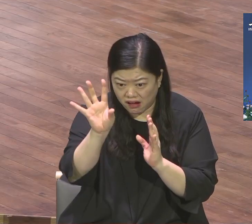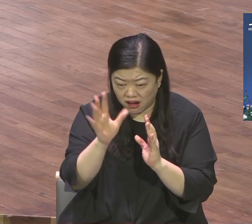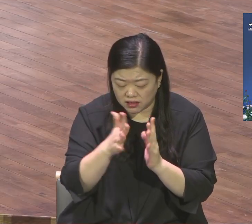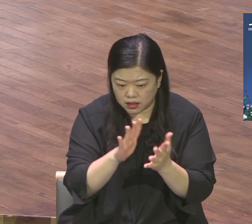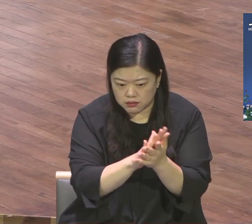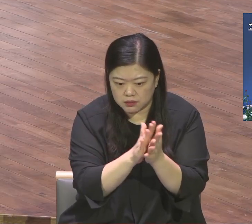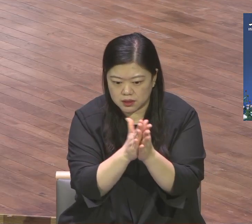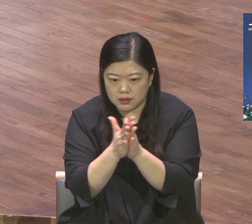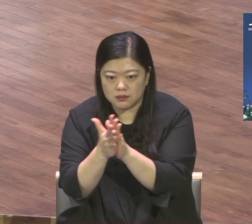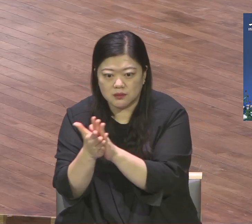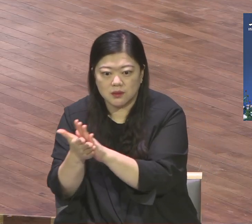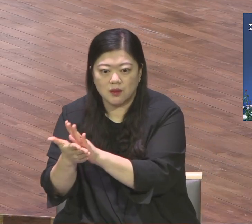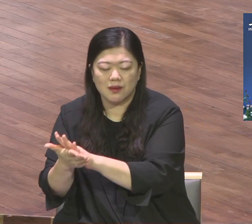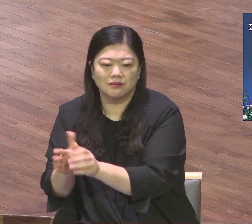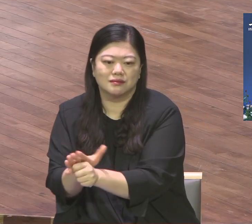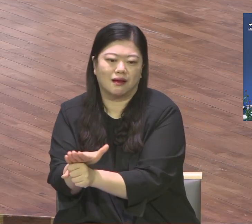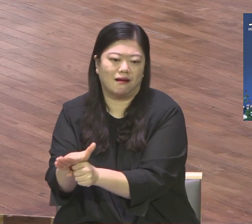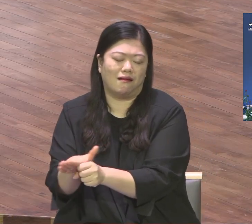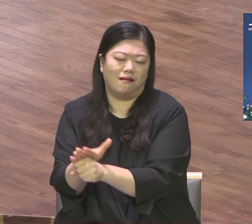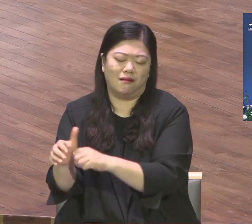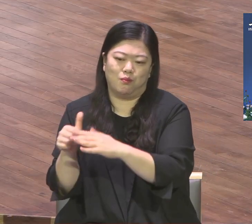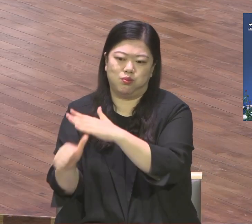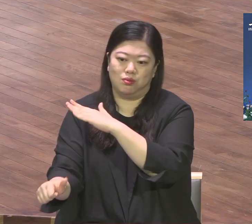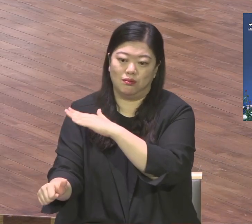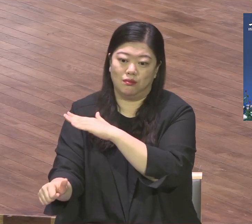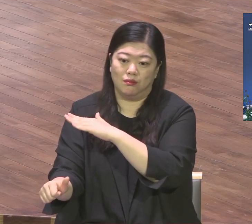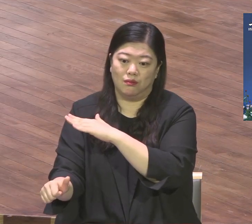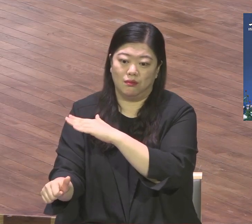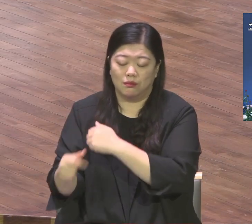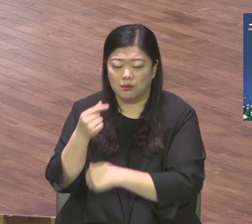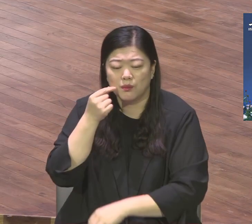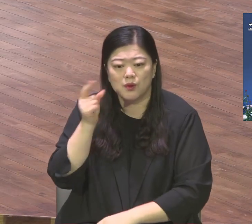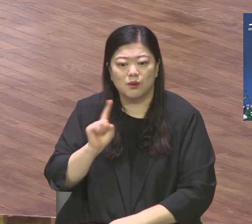예수를 만나고 사랑의 사람으로 변화되었다니까요.